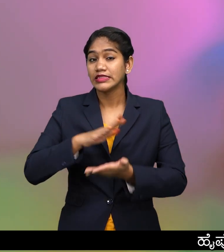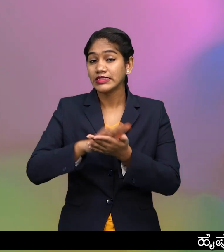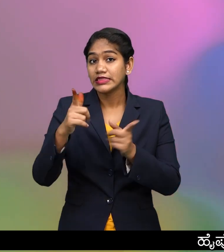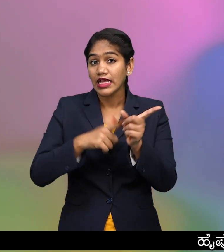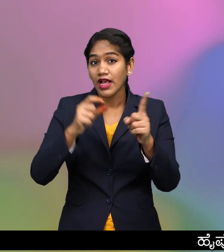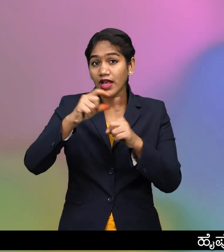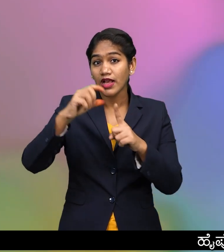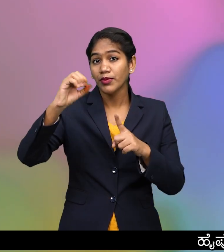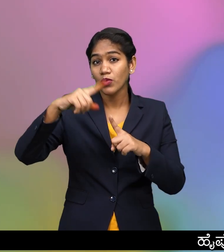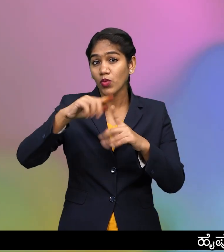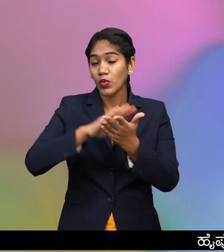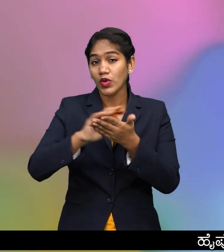ಹೈಪೋಥಾಲಮಸ್,